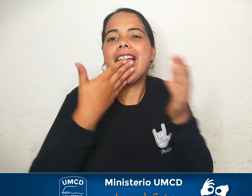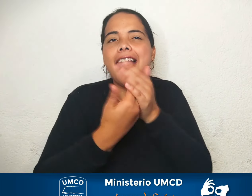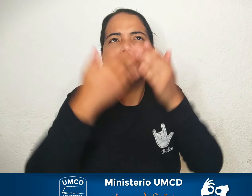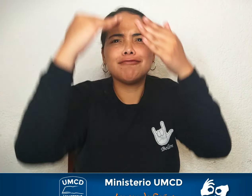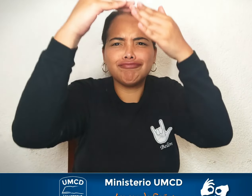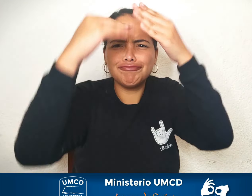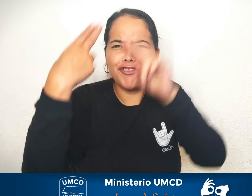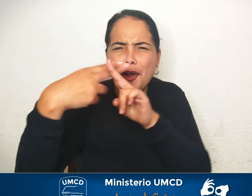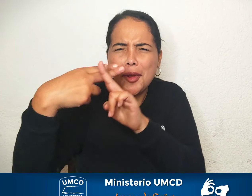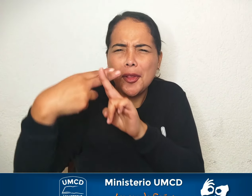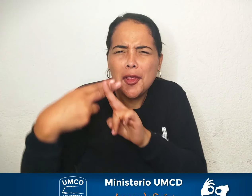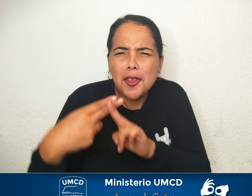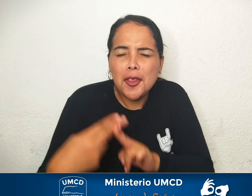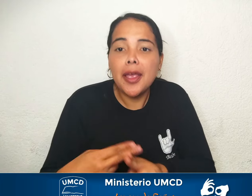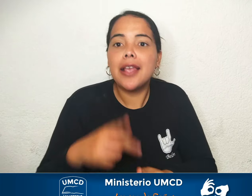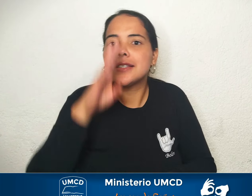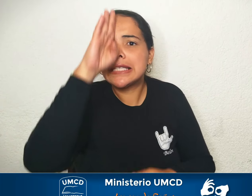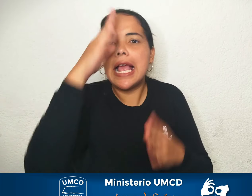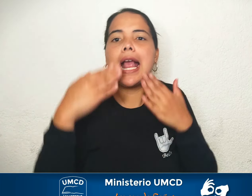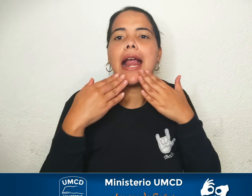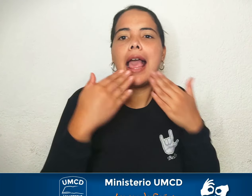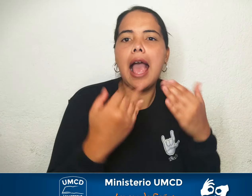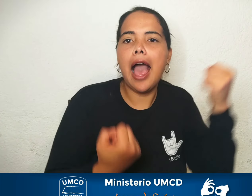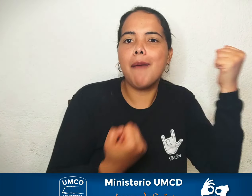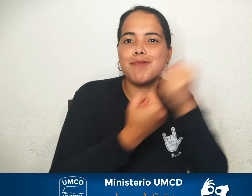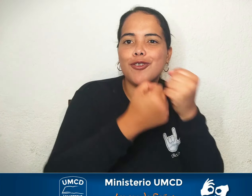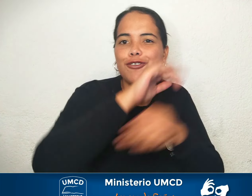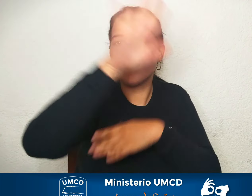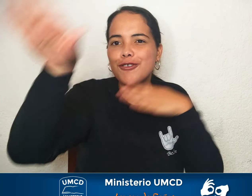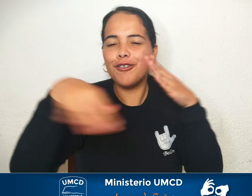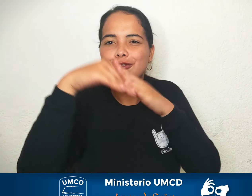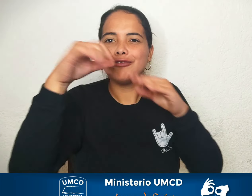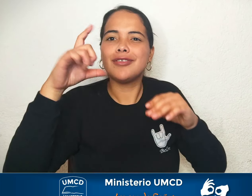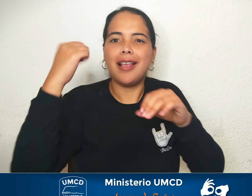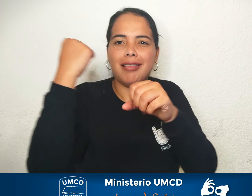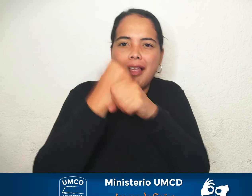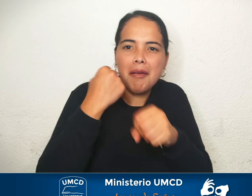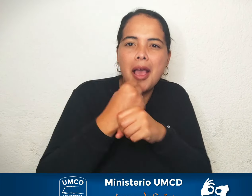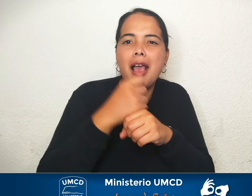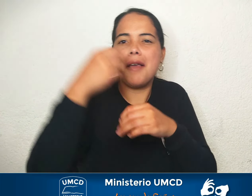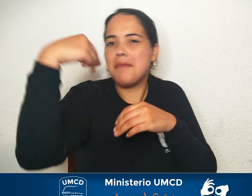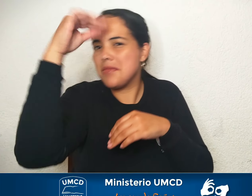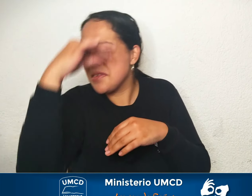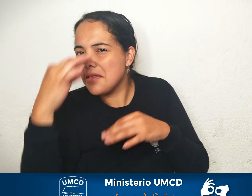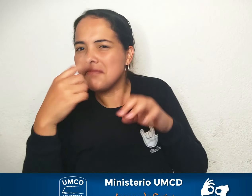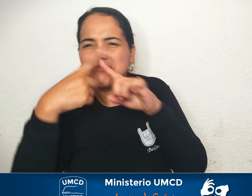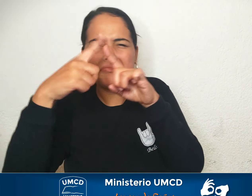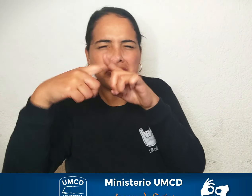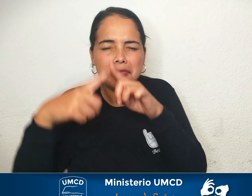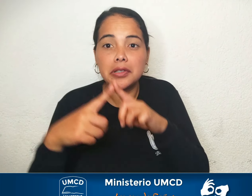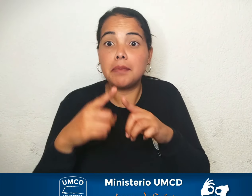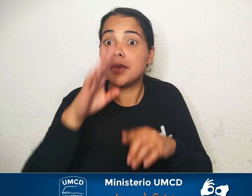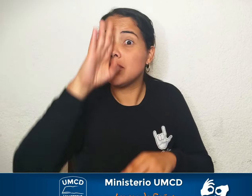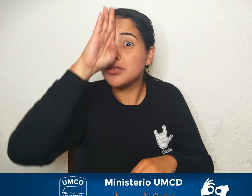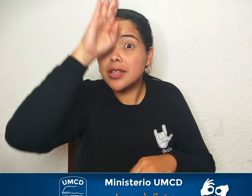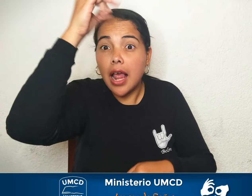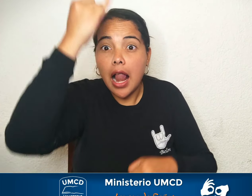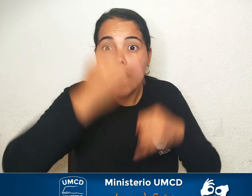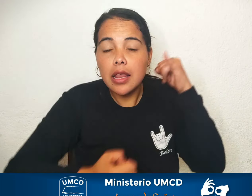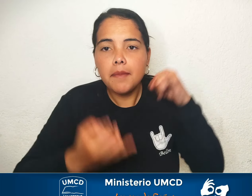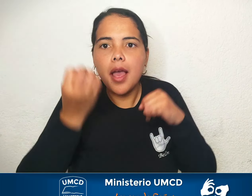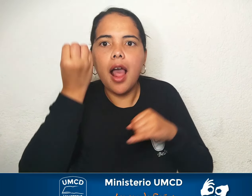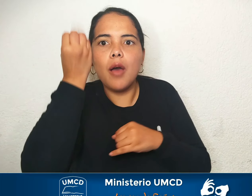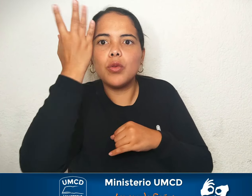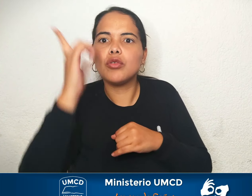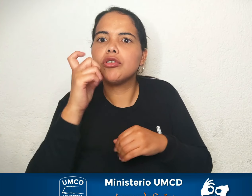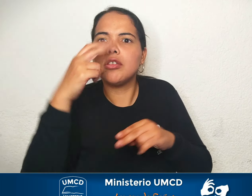A veces encontramos de que hay otras personas que interactúan en el proceso de ese proyecto, pero al final siempre